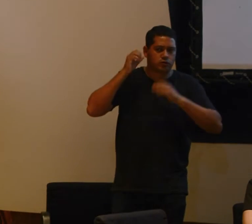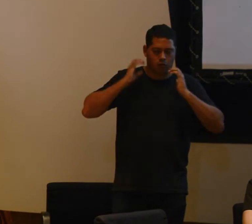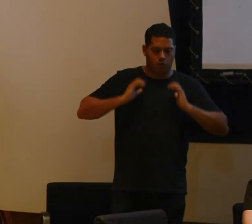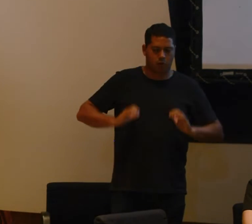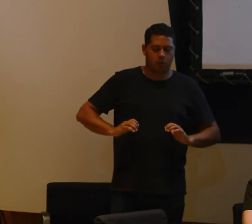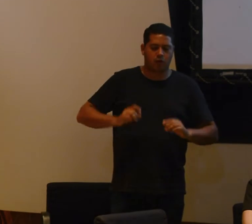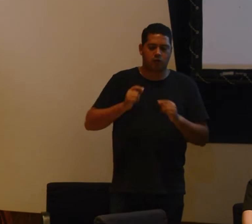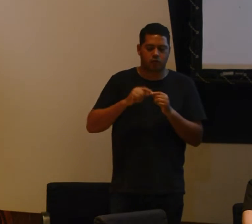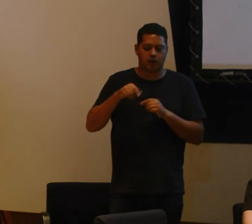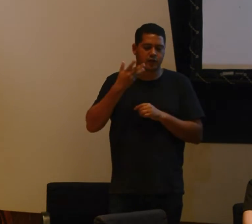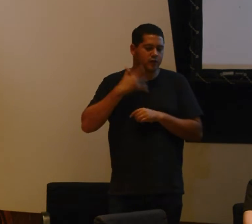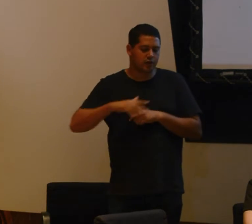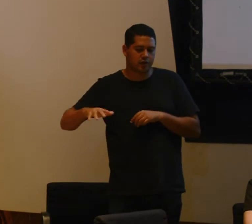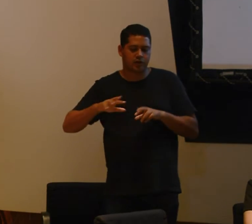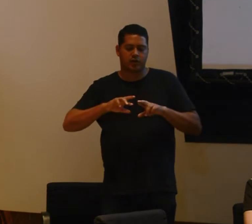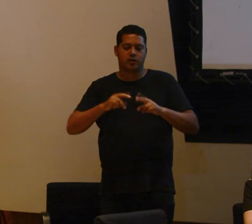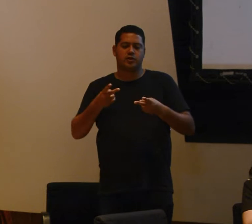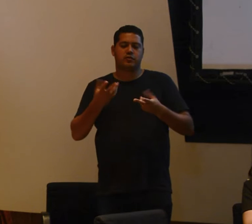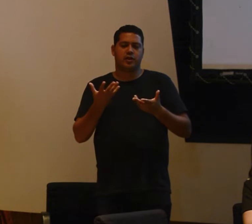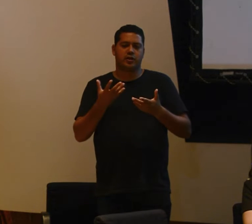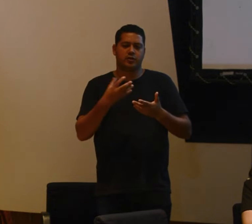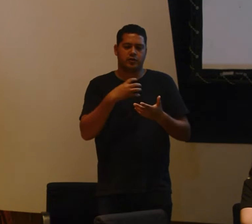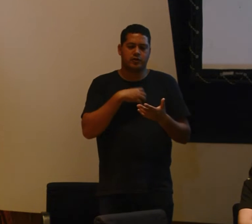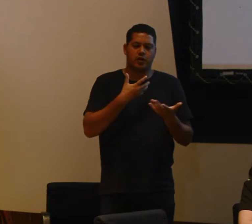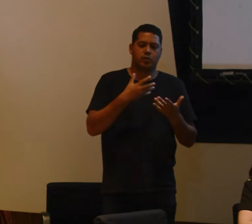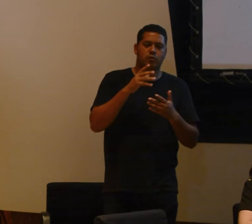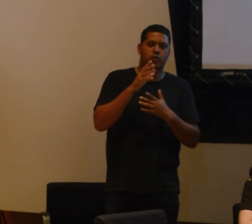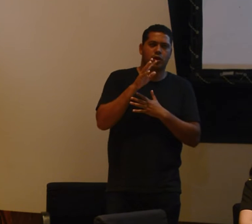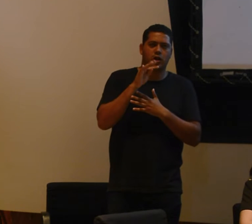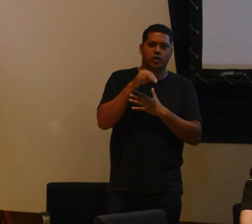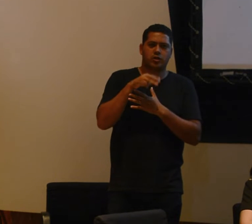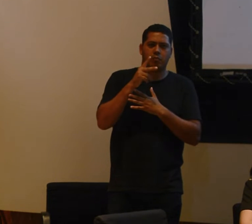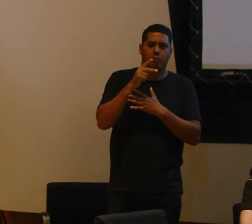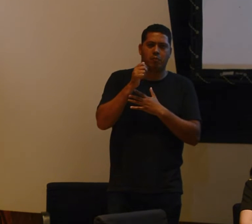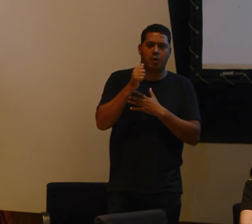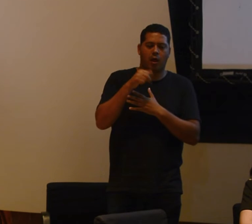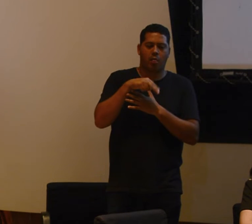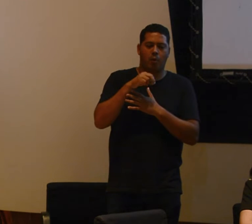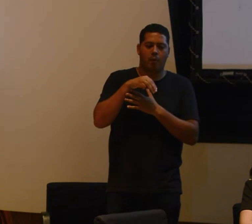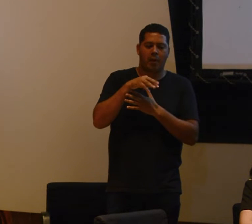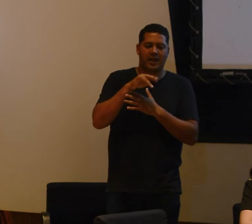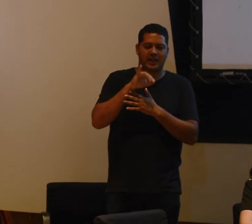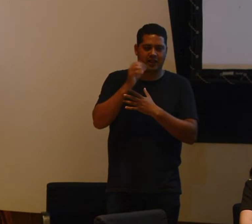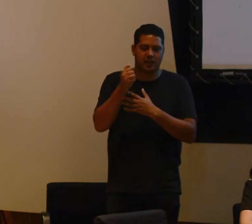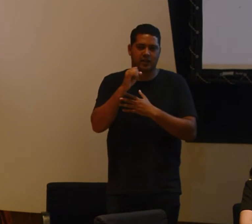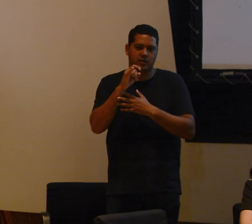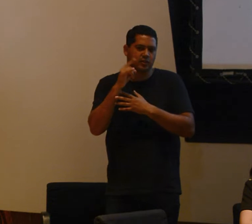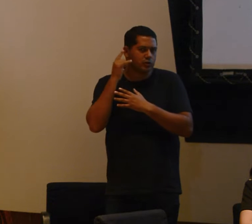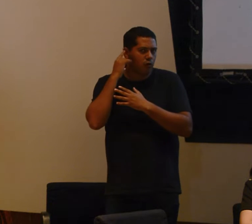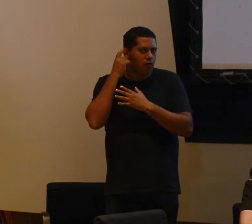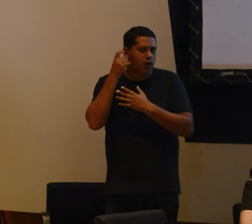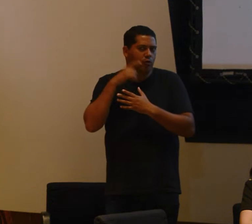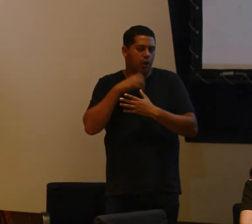na criança, com diferentes técnicas. Realizamos a timpanometria para identificar se realmente a membrana timpânica está se movimentando bem, a